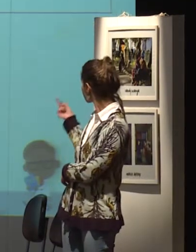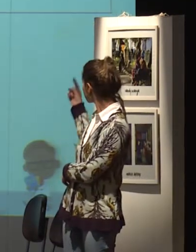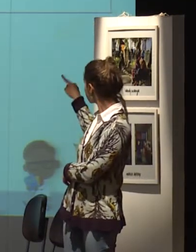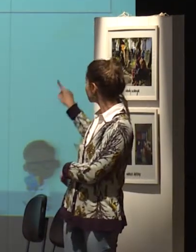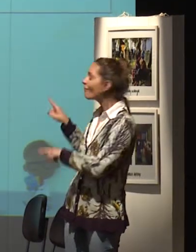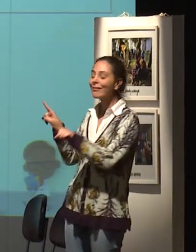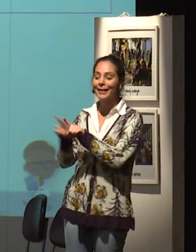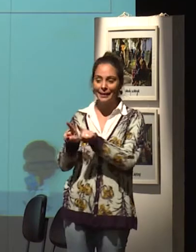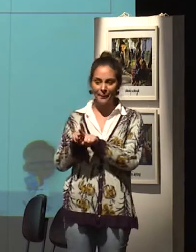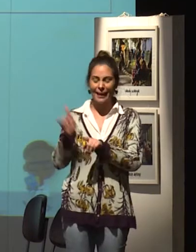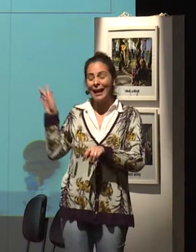Pode passar?